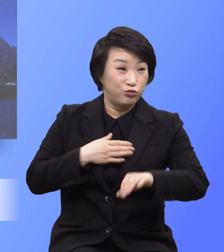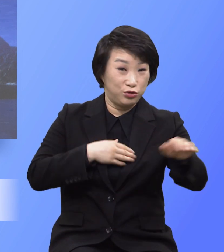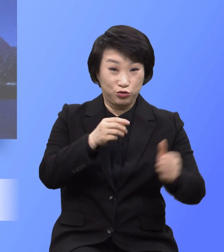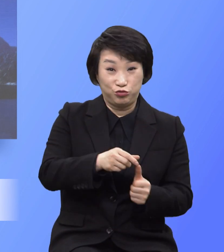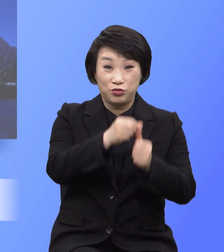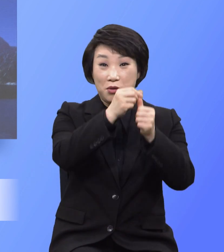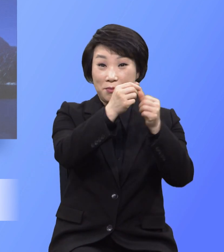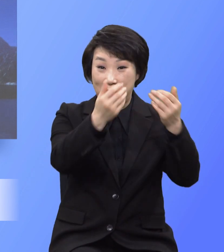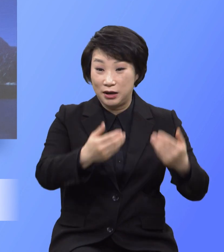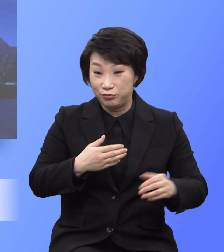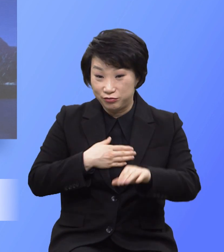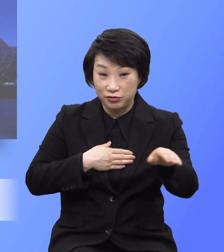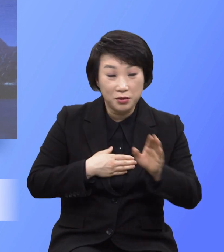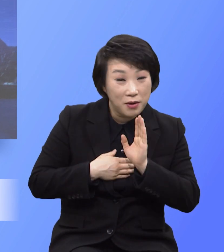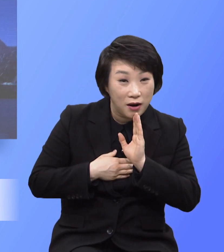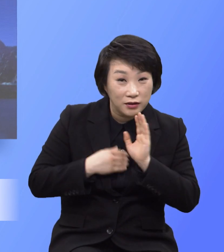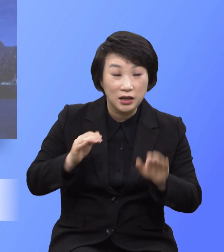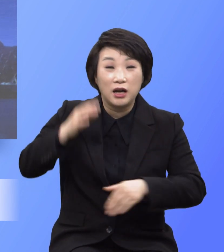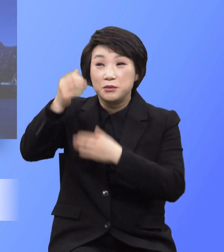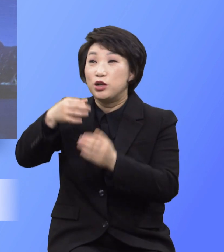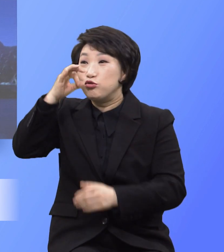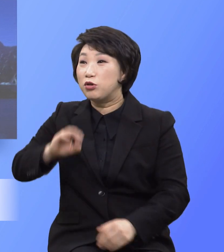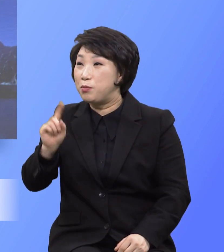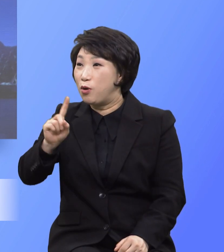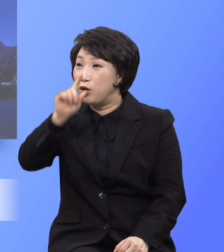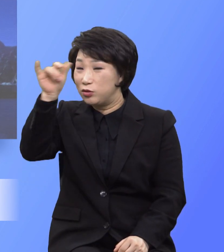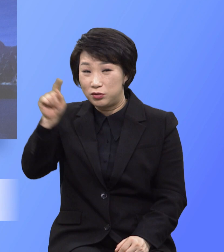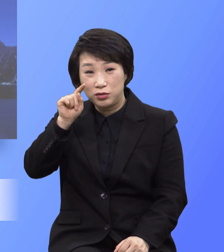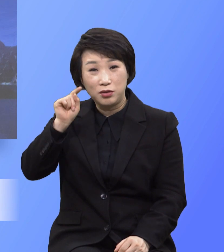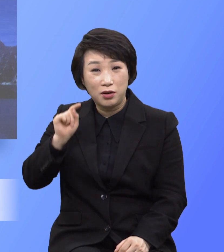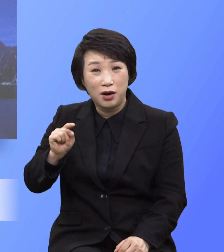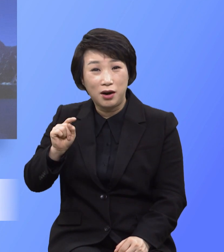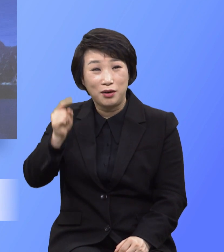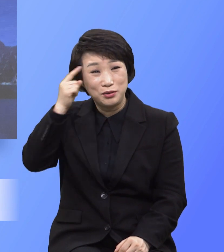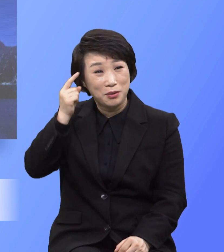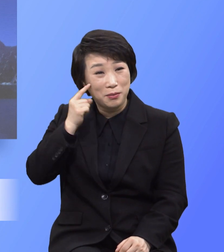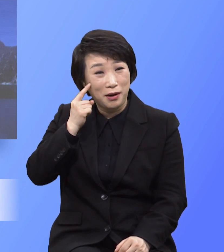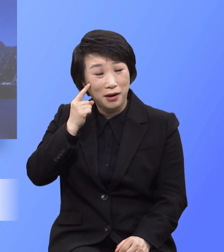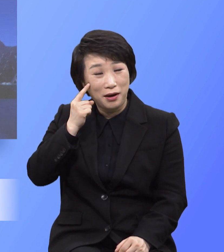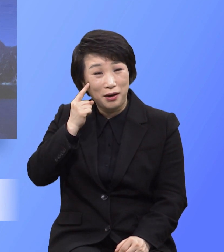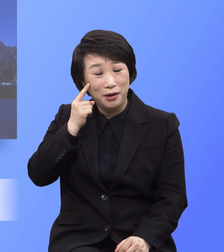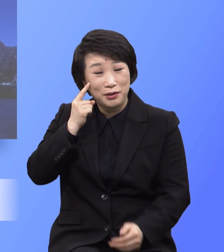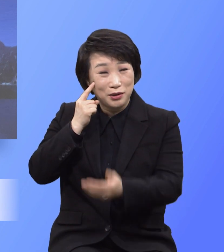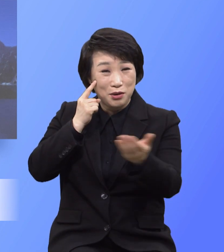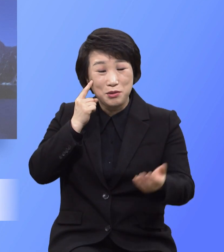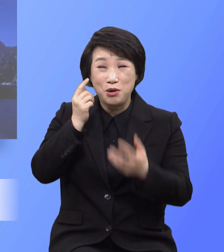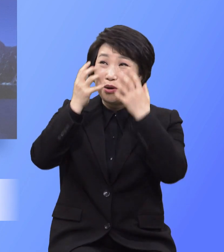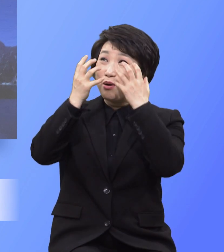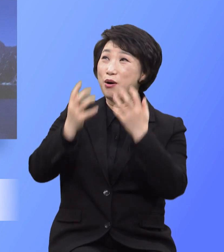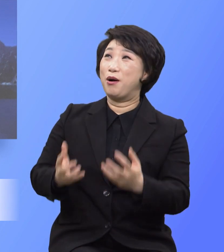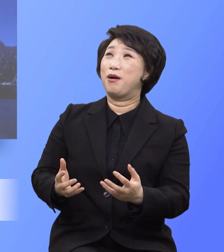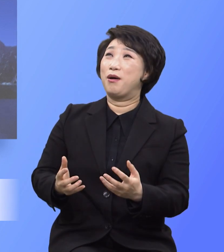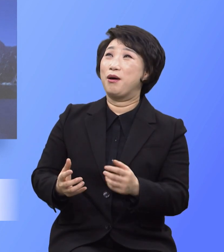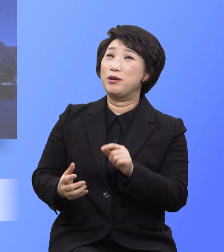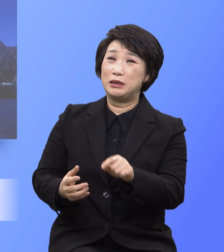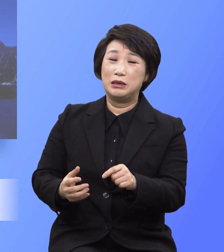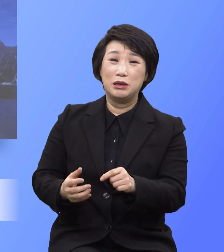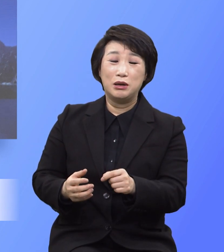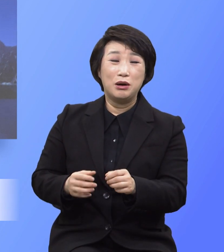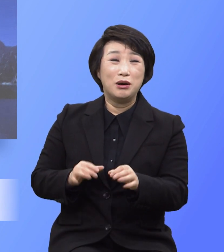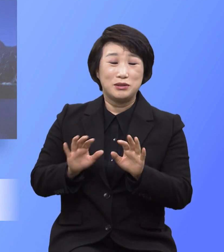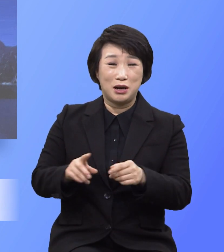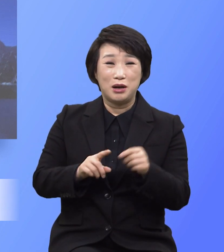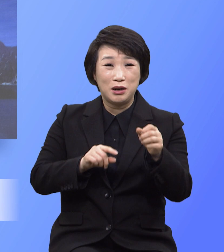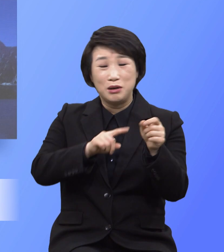구원을 얻지 하나님이 얻으시는 것이 무엇이냐 이 말을 생각해 봐. 이 어마어마한 이유